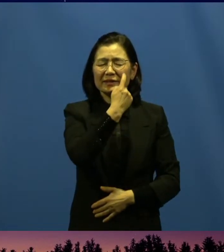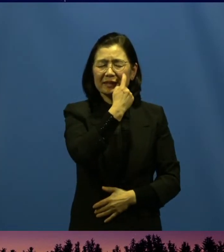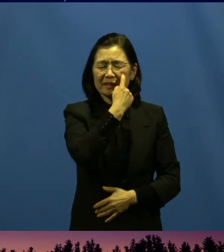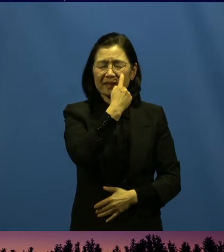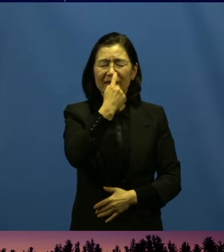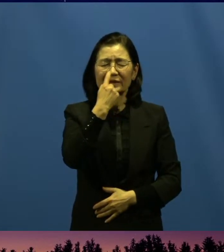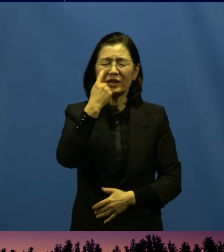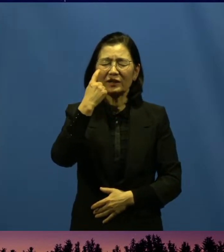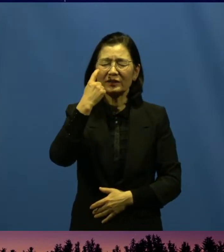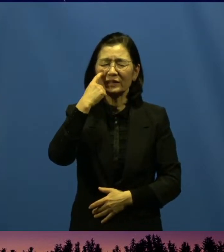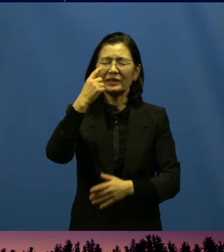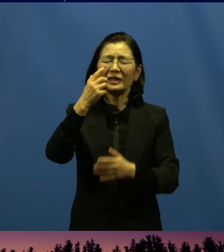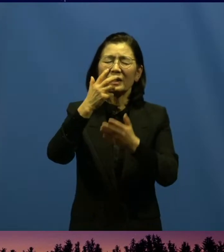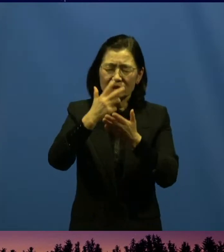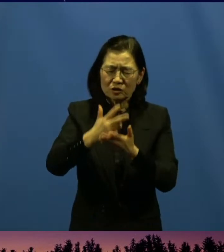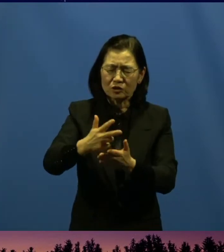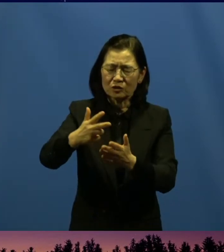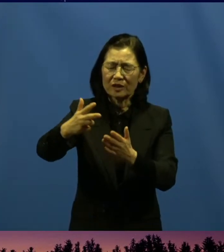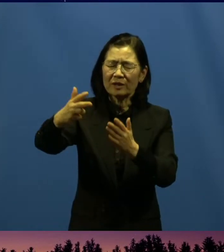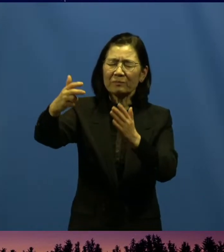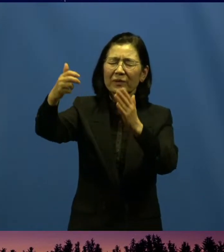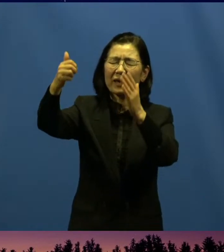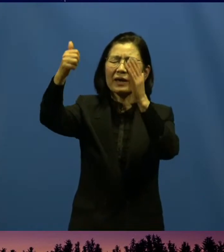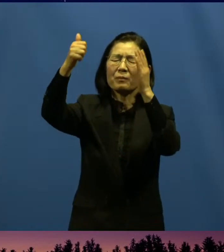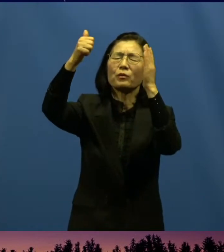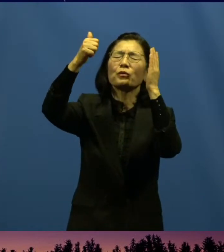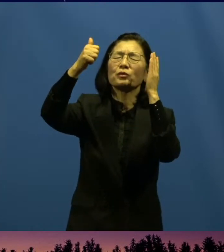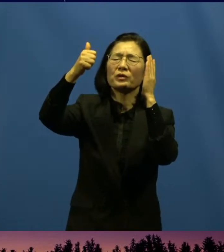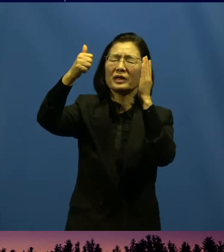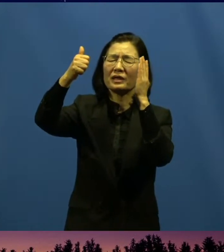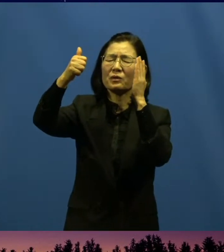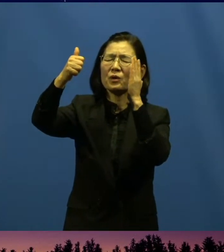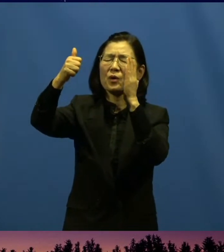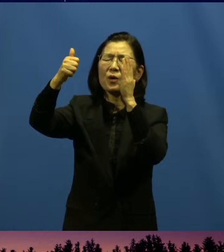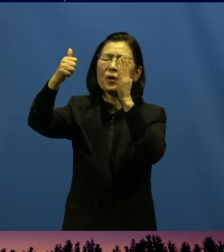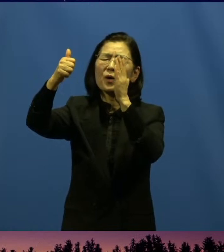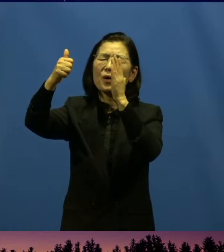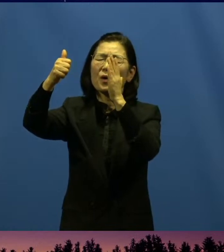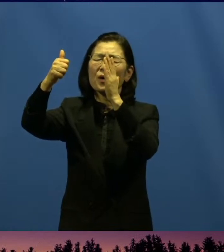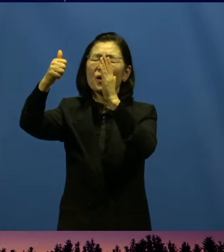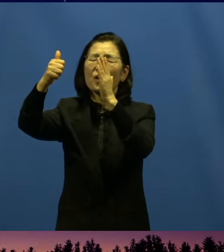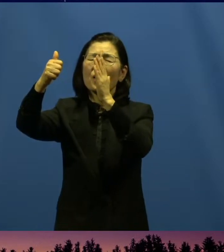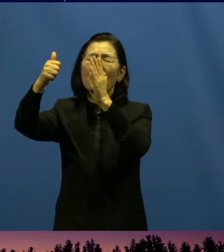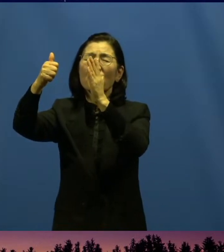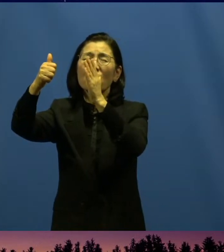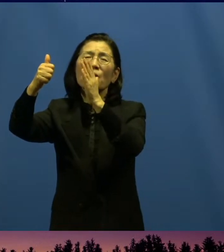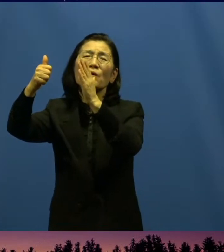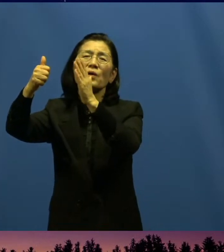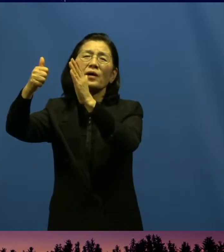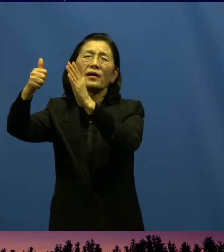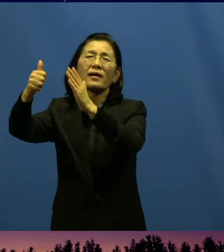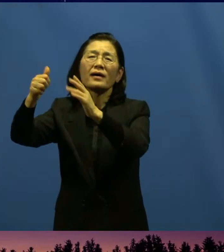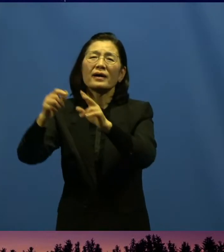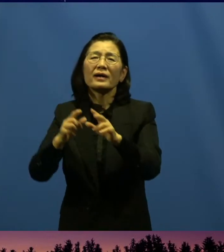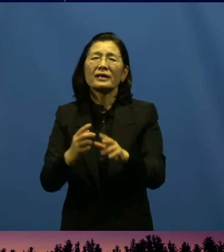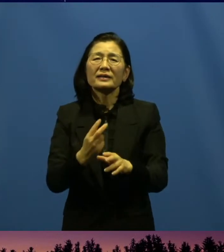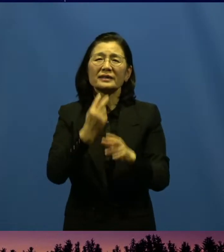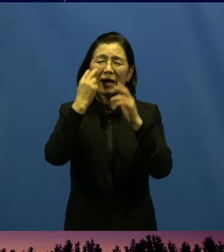모든 시선을 주님께 드리고